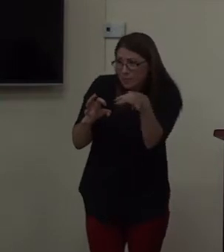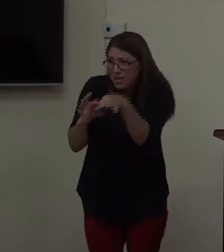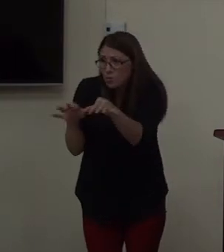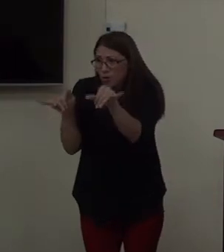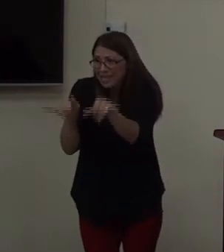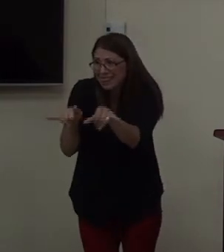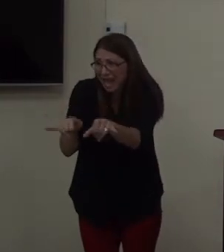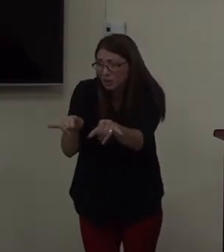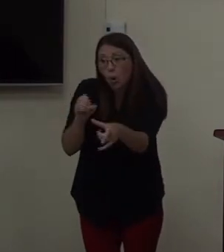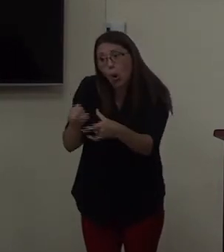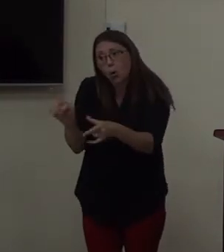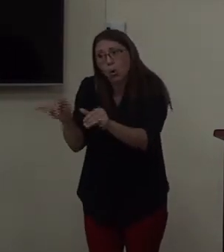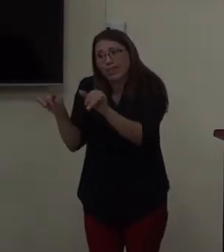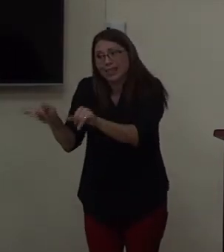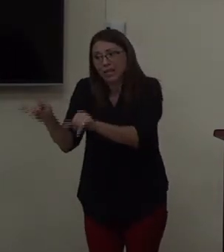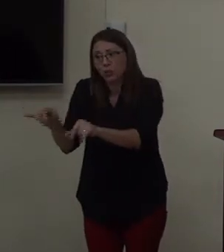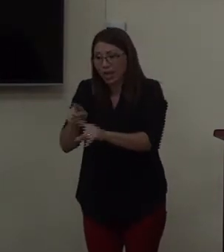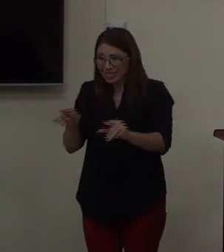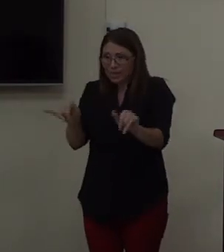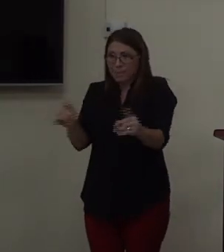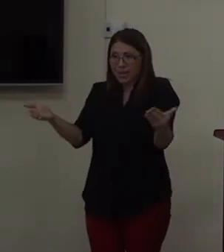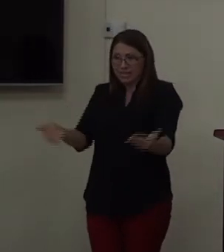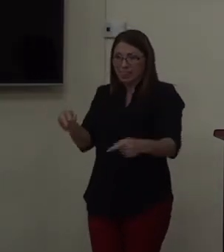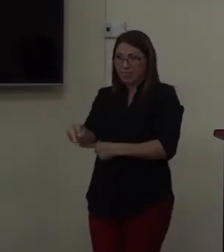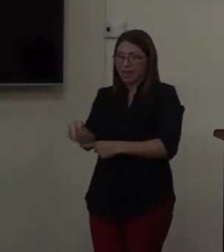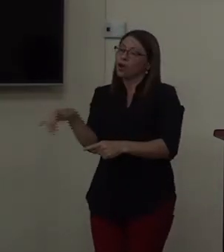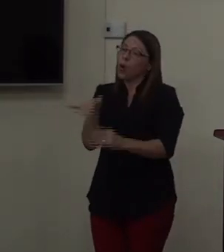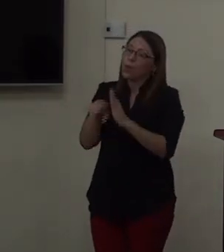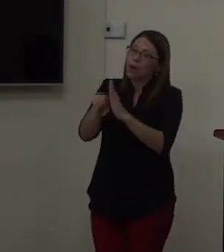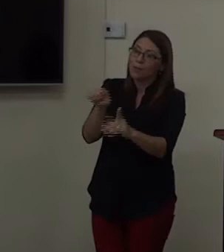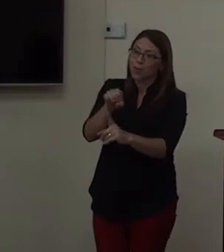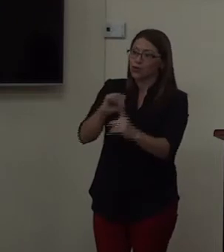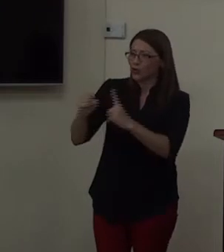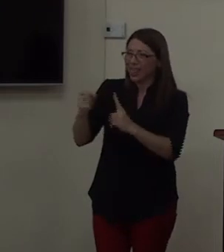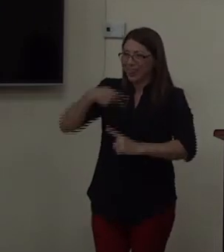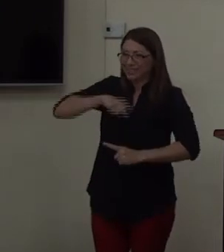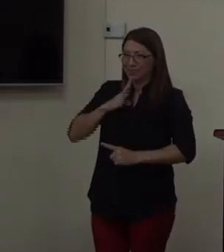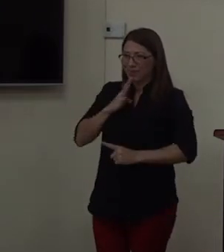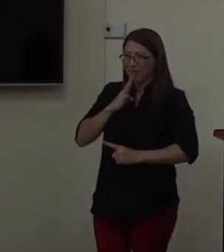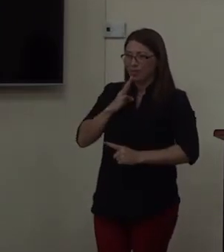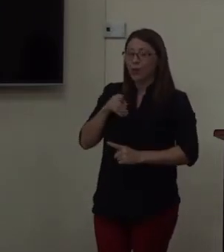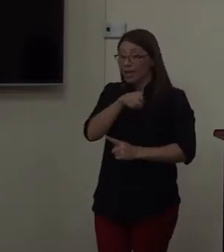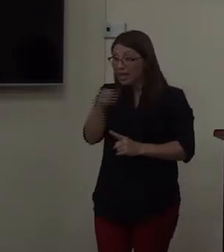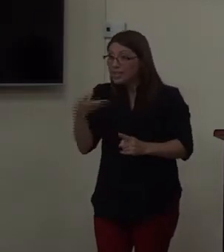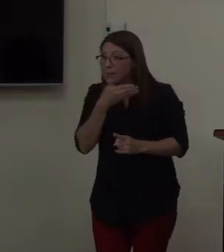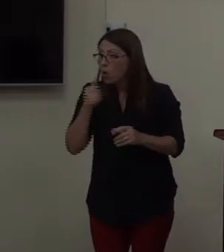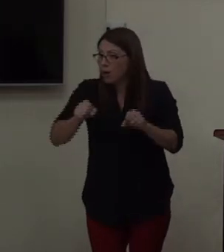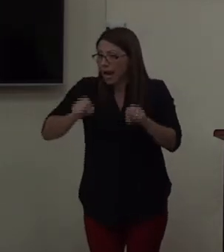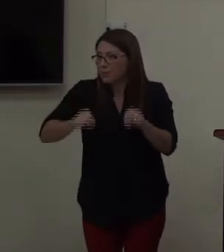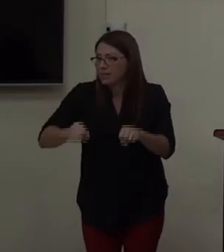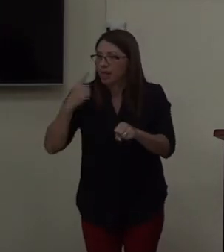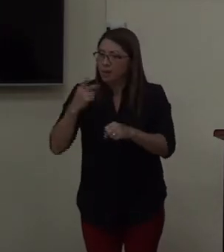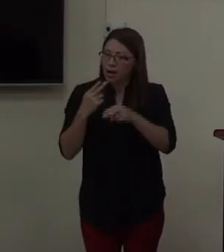necesariamente intacto, se encuentre presente, ¿verdad?, como las sociedades de las que estamos hablando, está mejor capacitada para nombrar los objetos